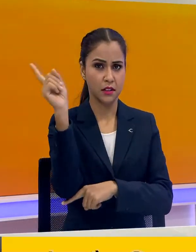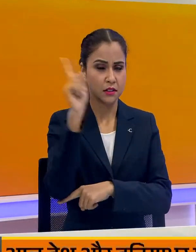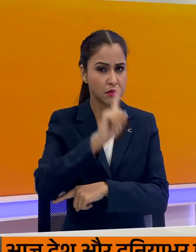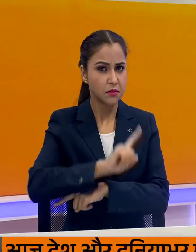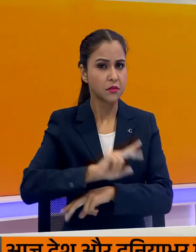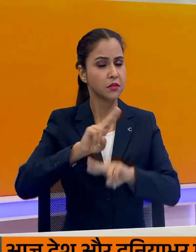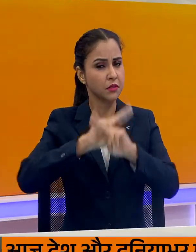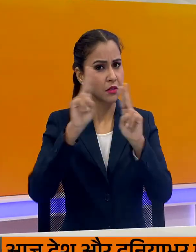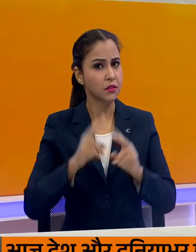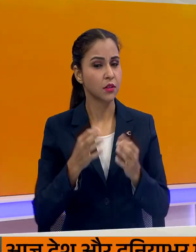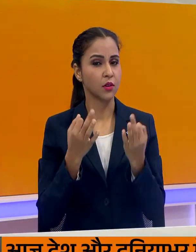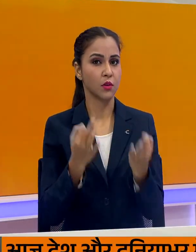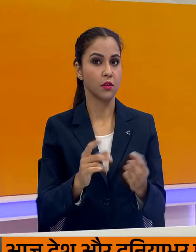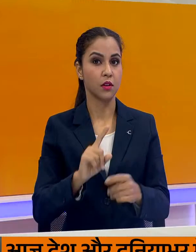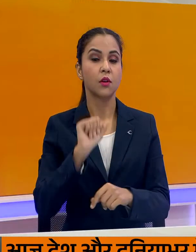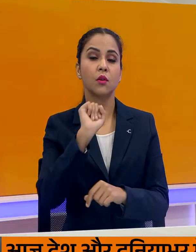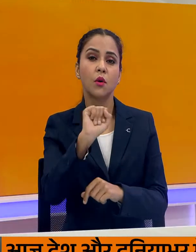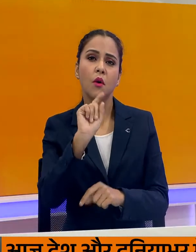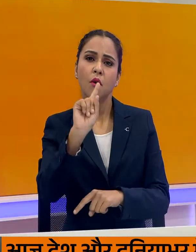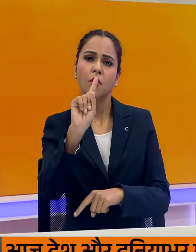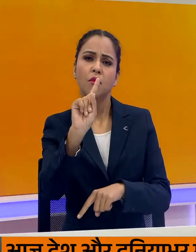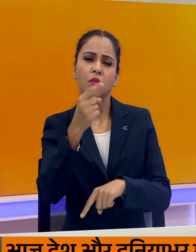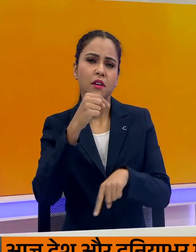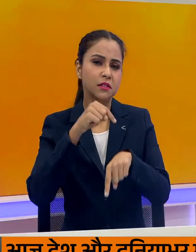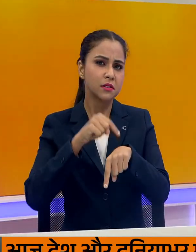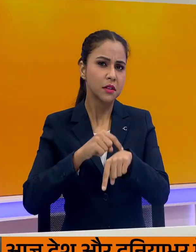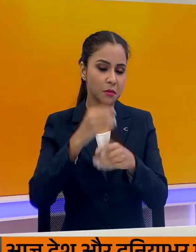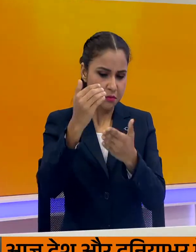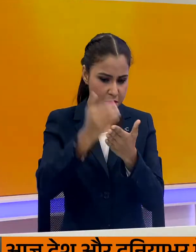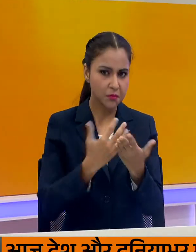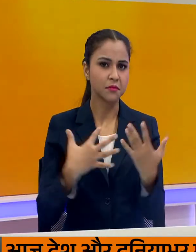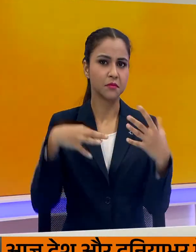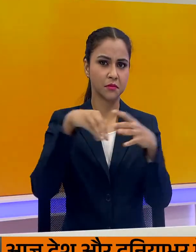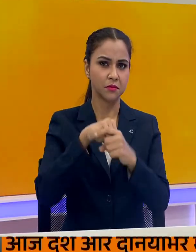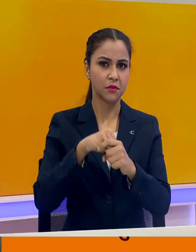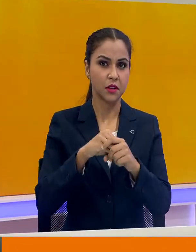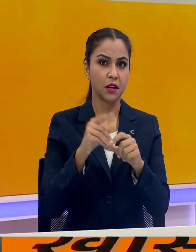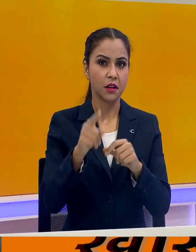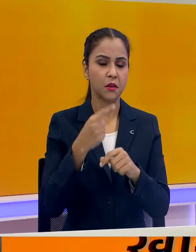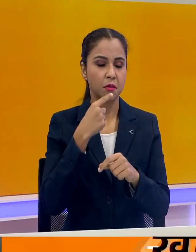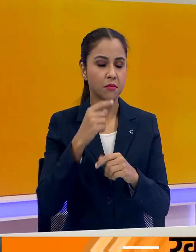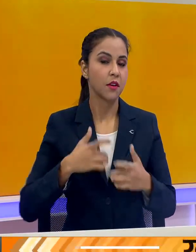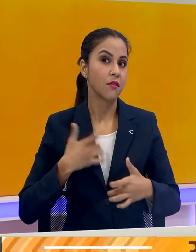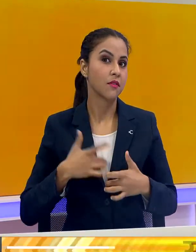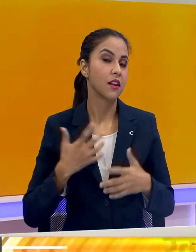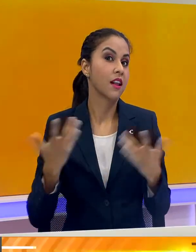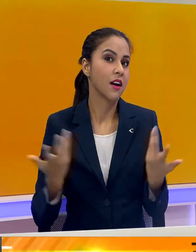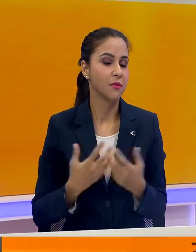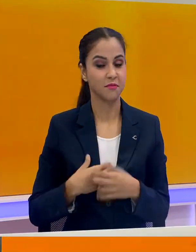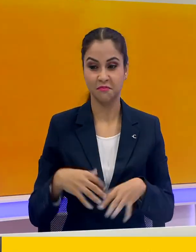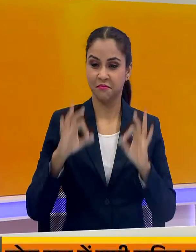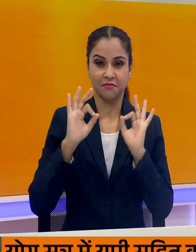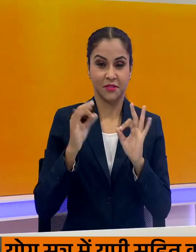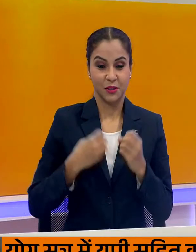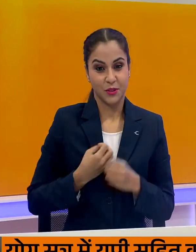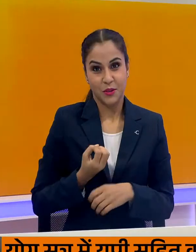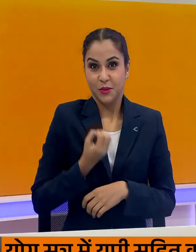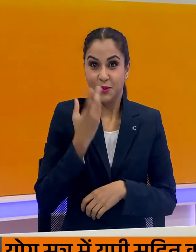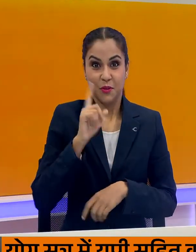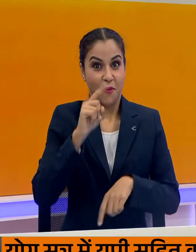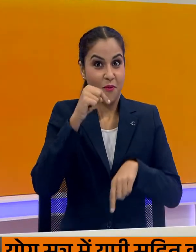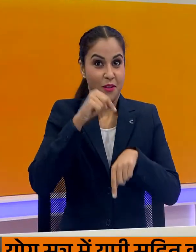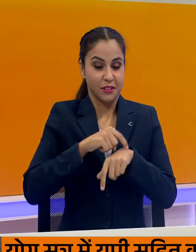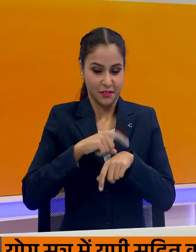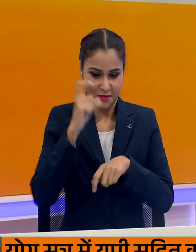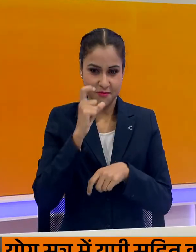लेकिन आपका पहला था जिसमें आपने पार्टिसिपेट करा एक बड़े लेवल पे। कैसा लग रहा है? बहुत अच्छा लग रहा है। सुबह सुबह फर्स्ट टाइम